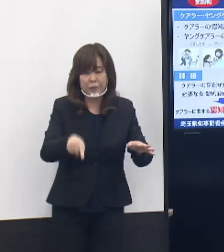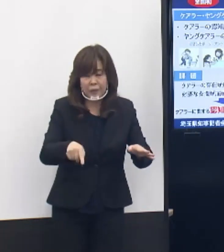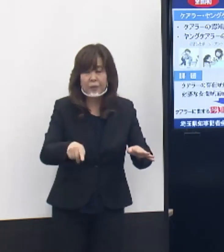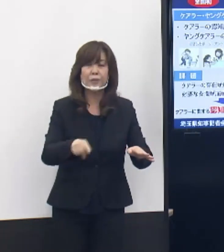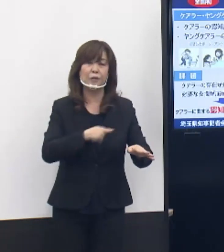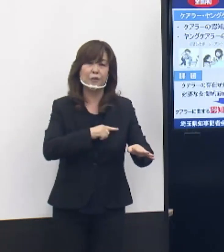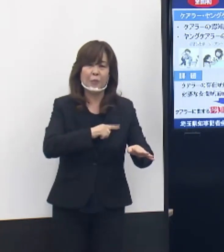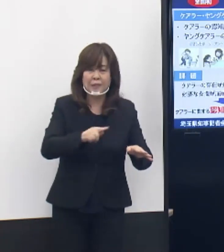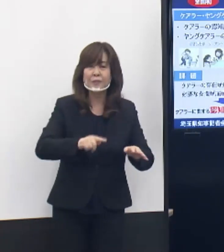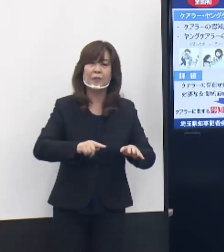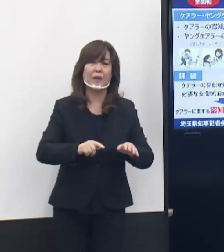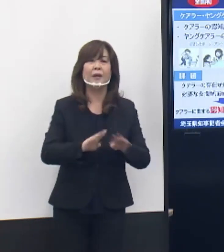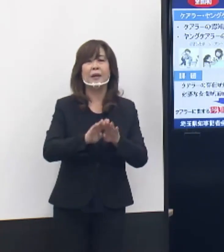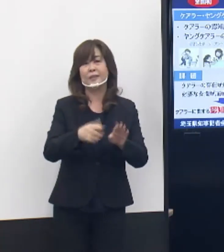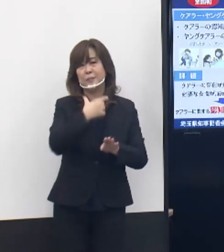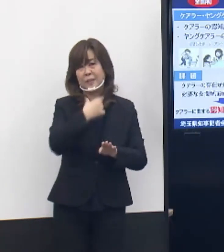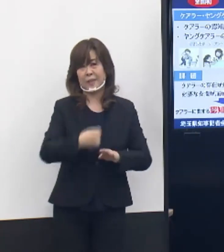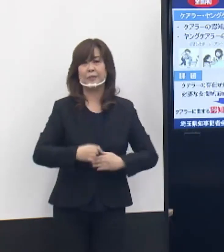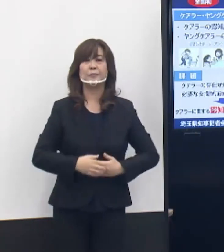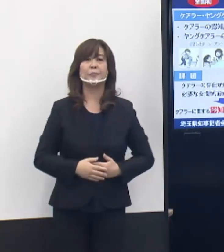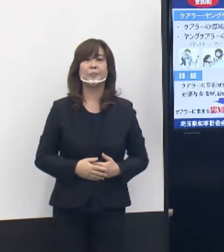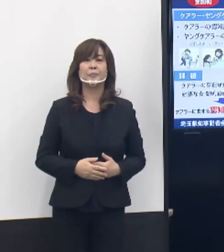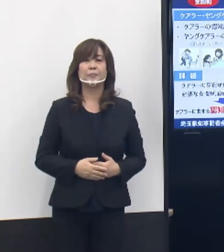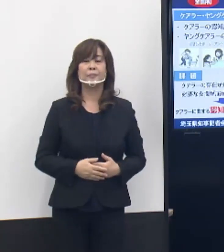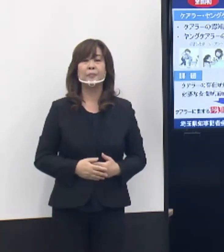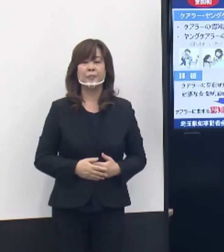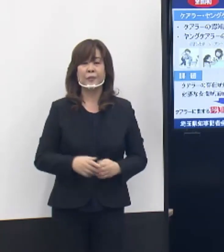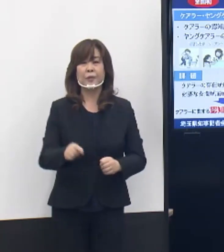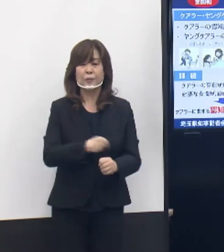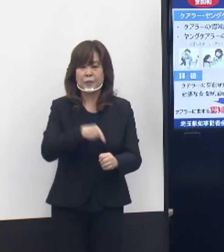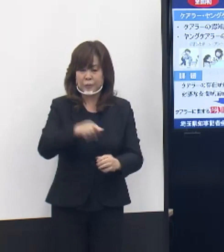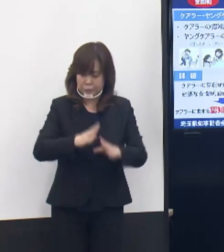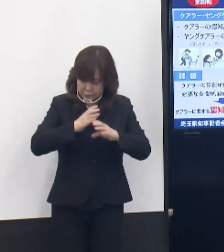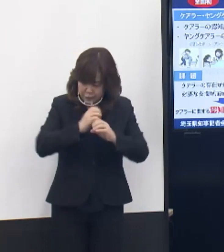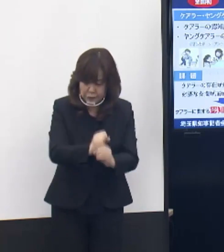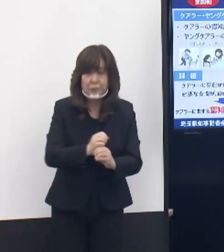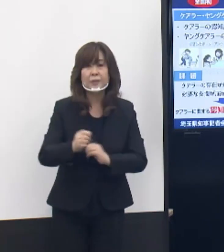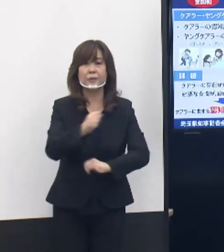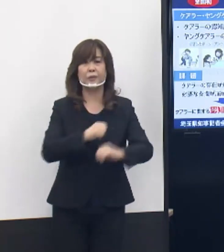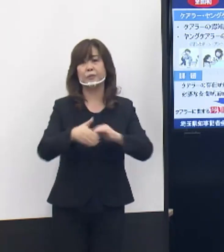こういったところから始めさせていただきたいので、ここに力を入れたいと考えています。